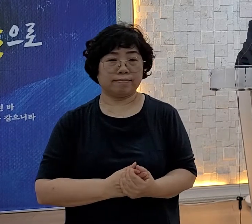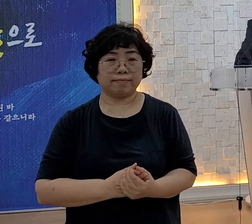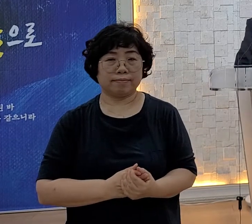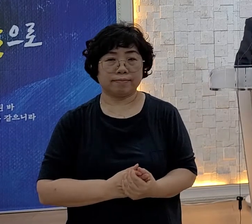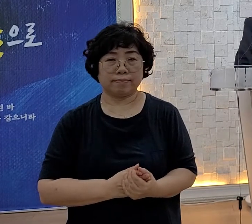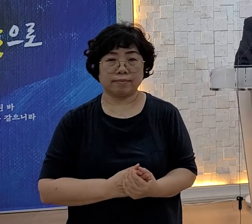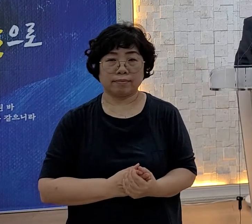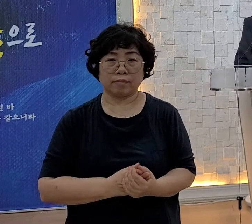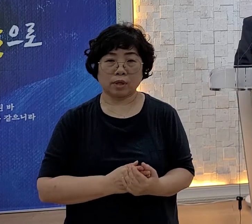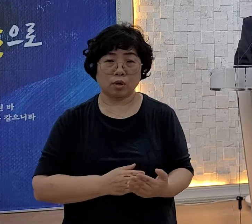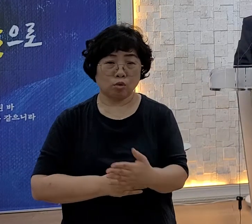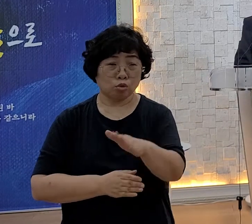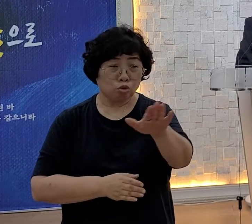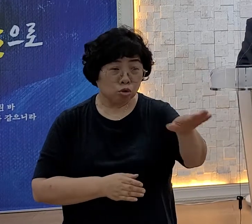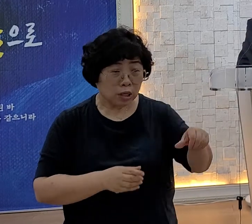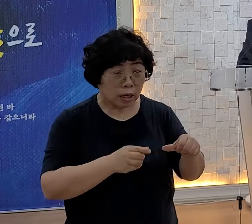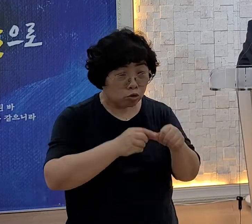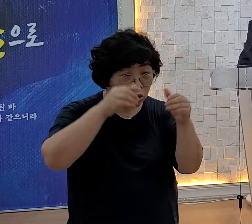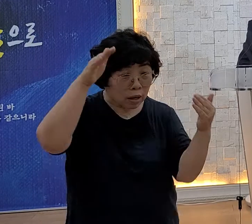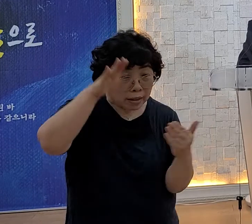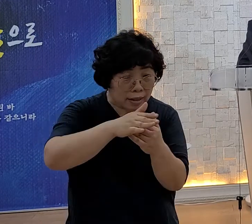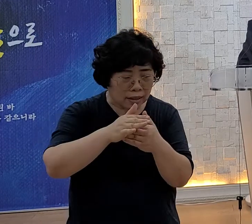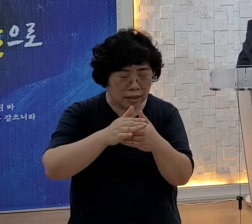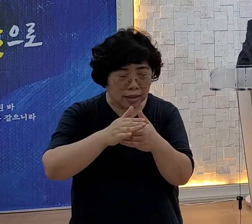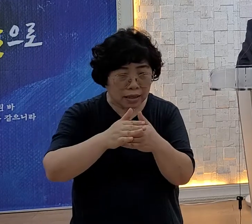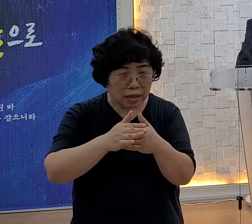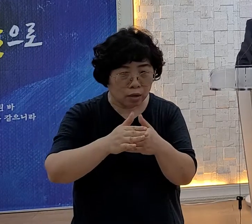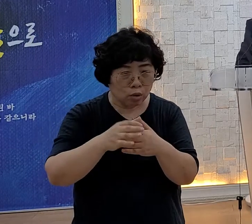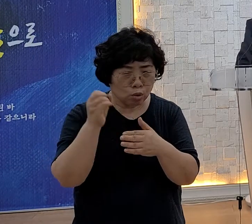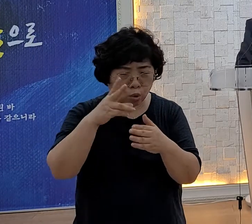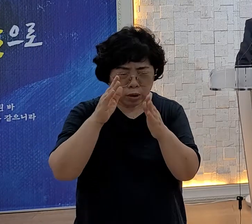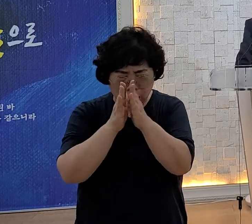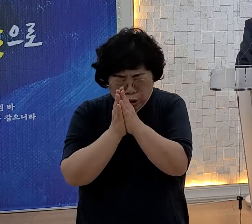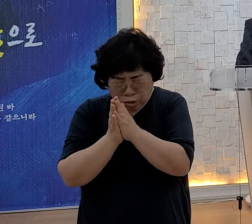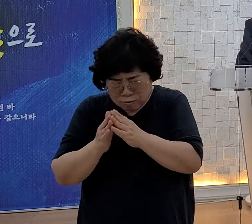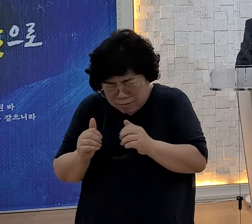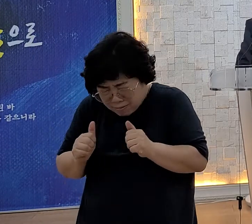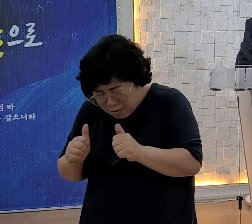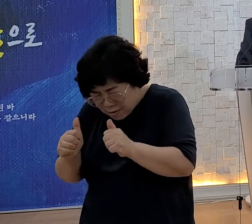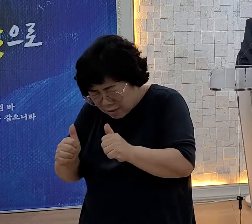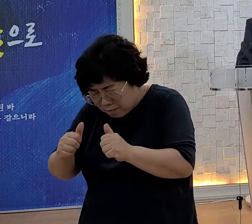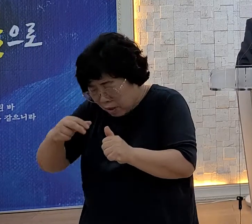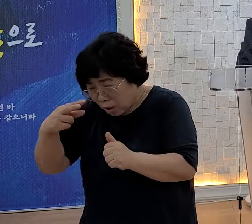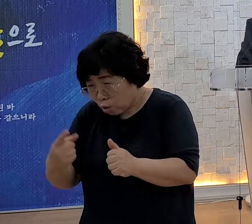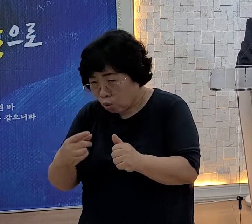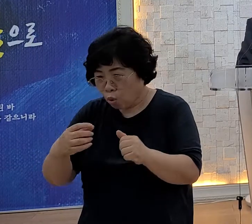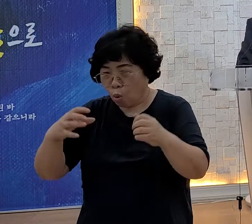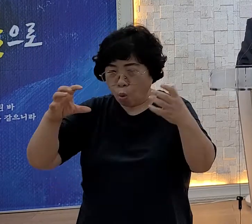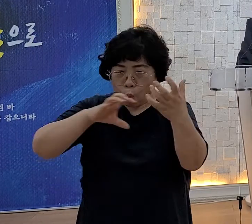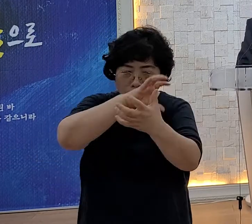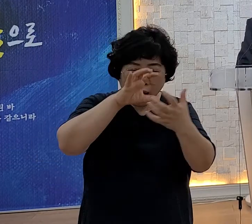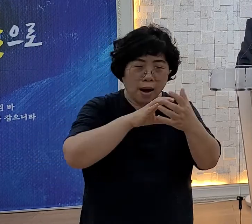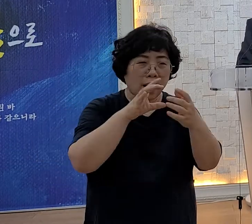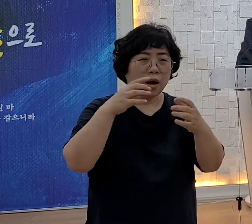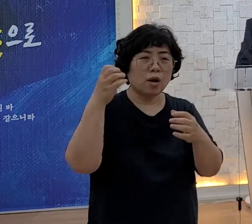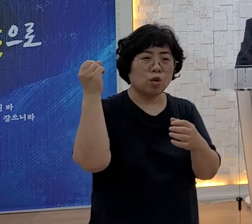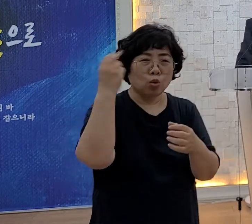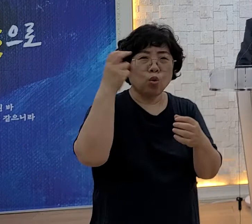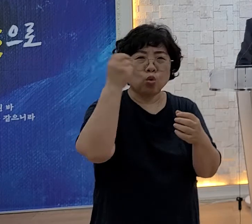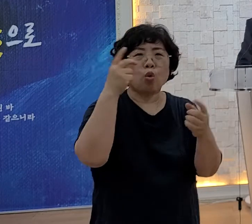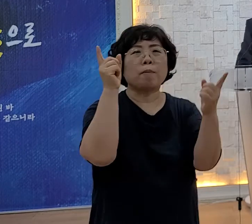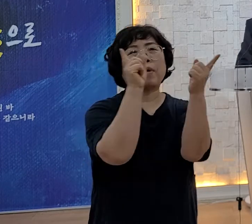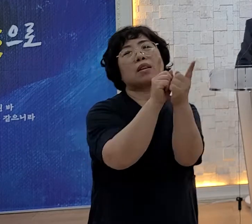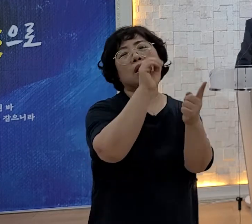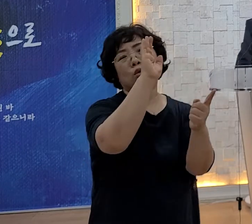거예요. 아무리 구원받아도 우리가 아무리 기도를 열심히 해도 이 환난을 당한다는 거예요. 여러분 이게 성경의 가르침입니다.